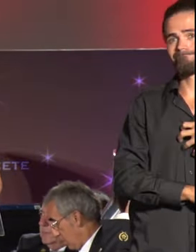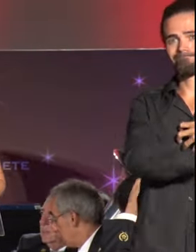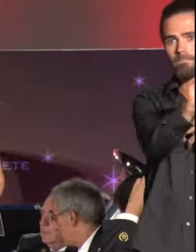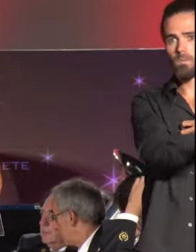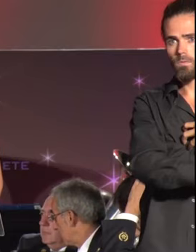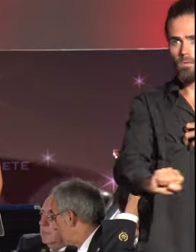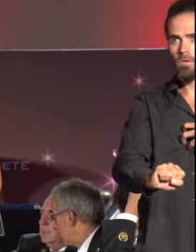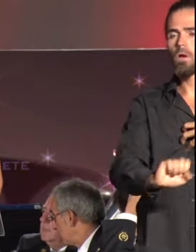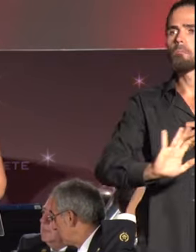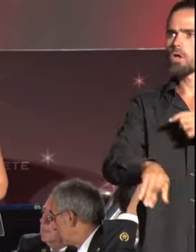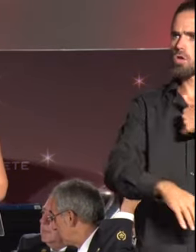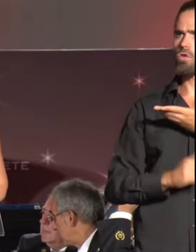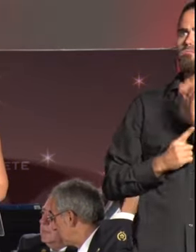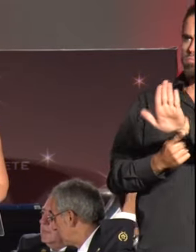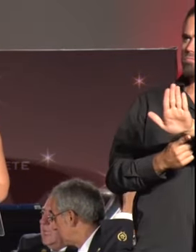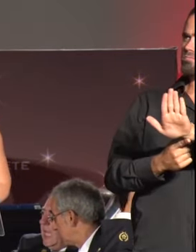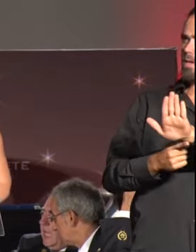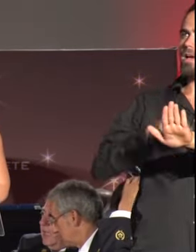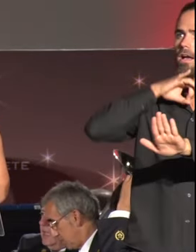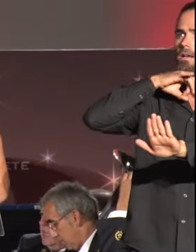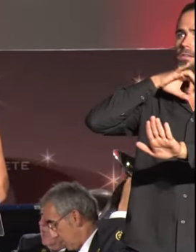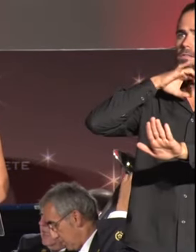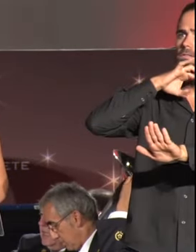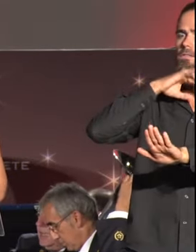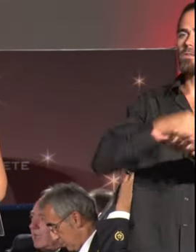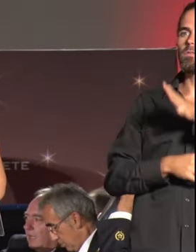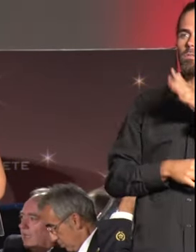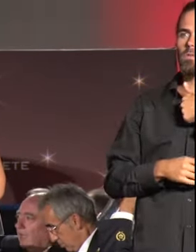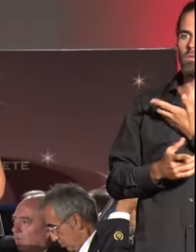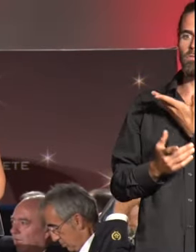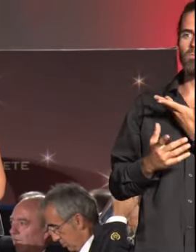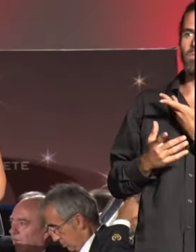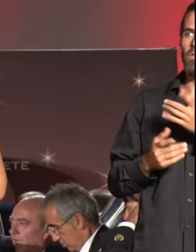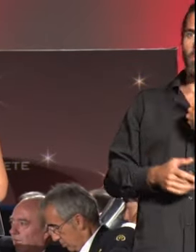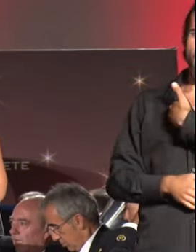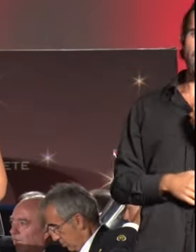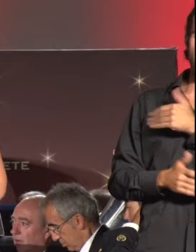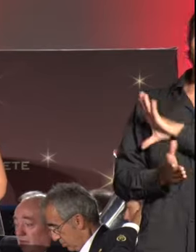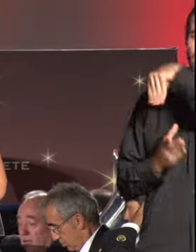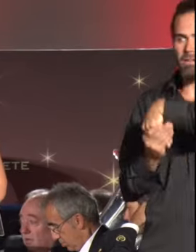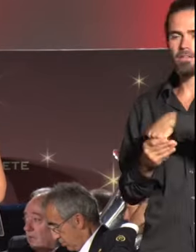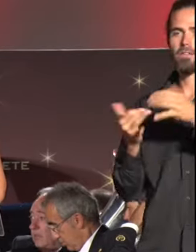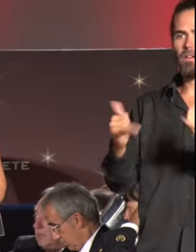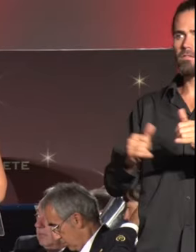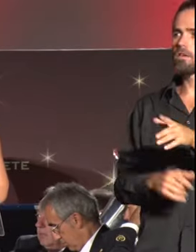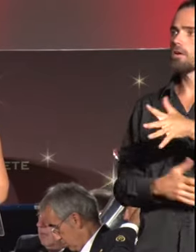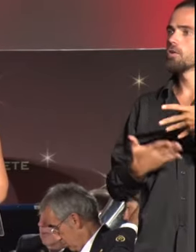mayor alegría de poder presentar este acto y de poder ser parte de la feria, porque todos los que estamos aquí,